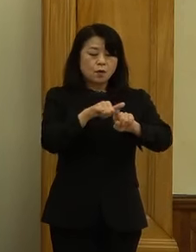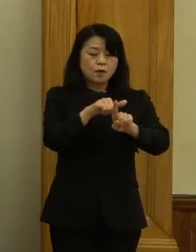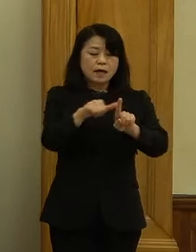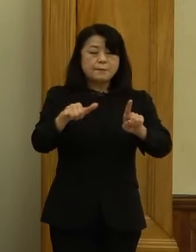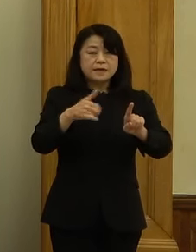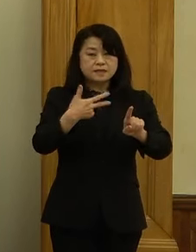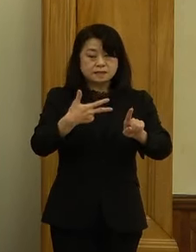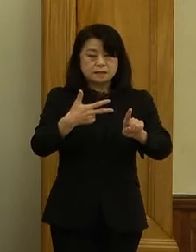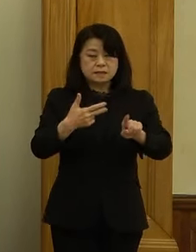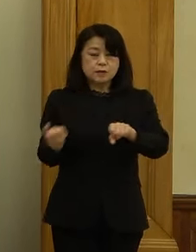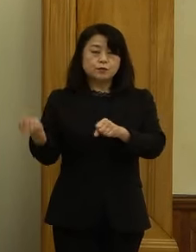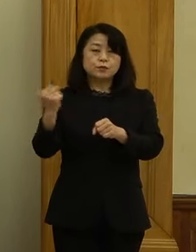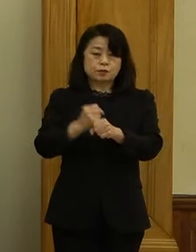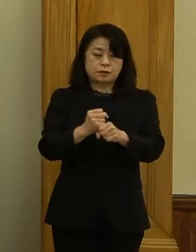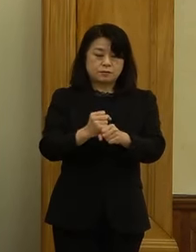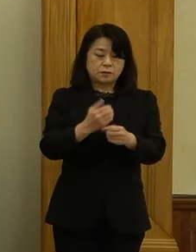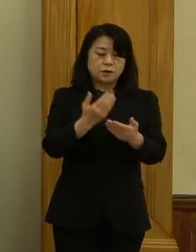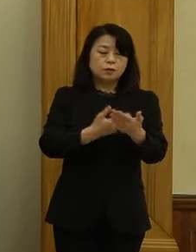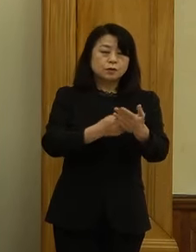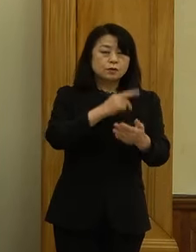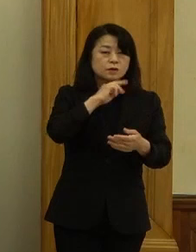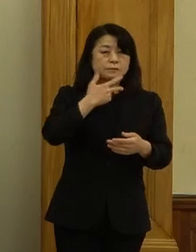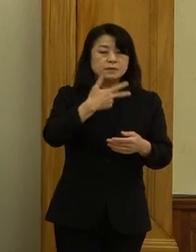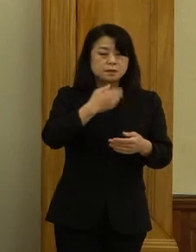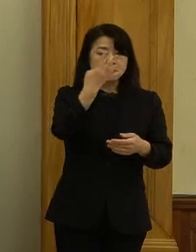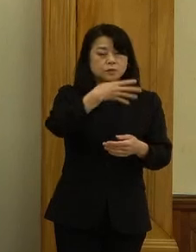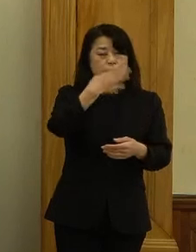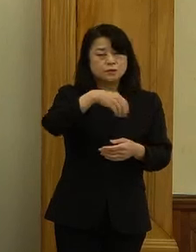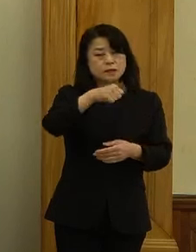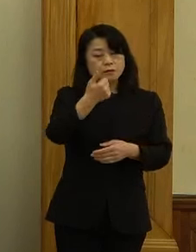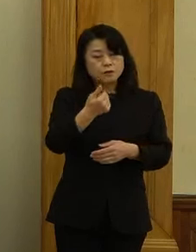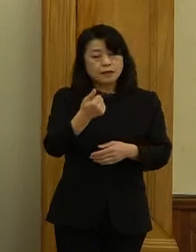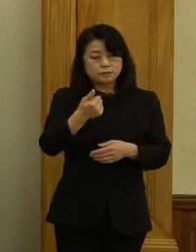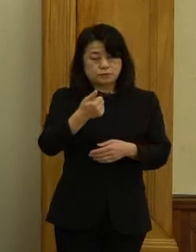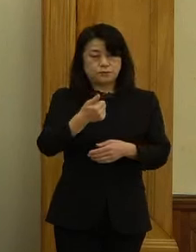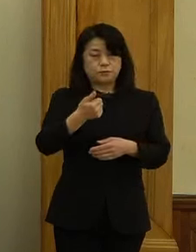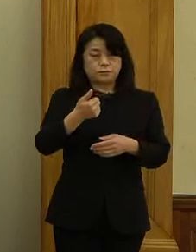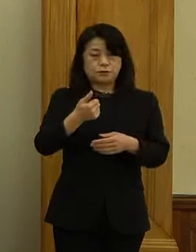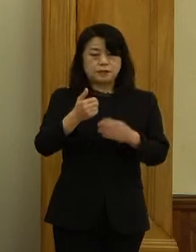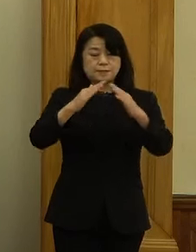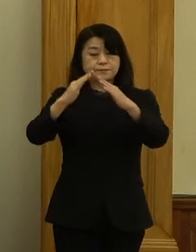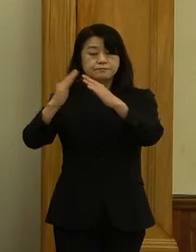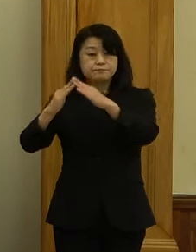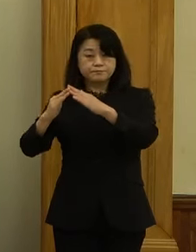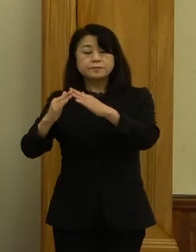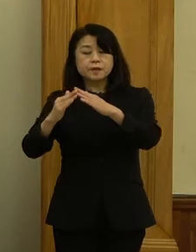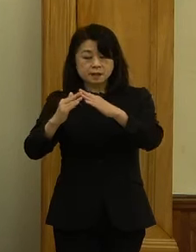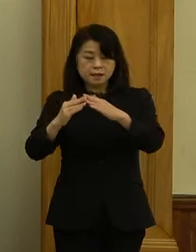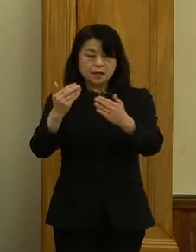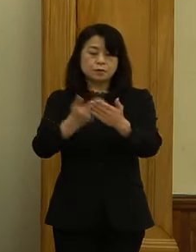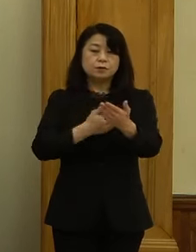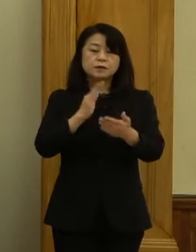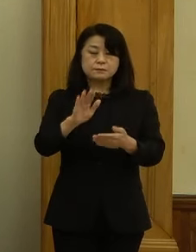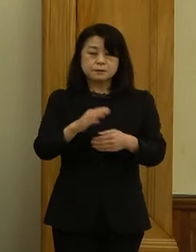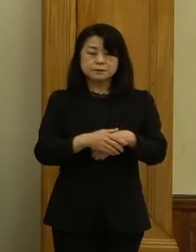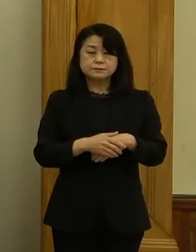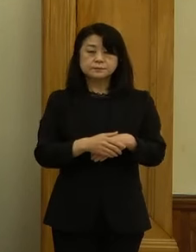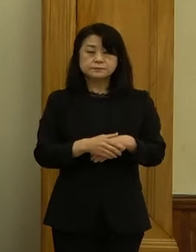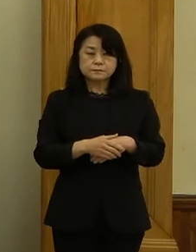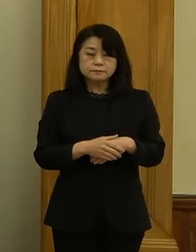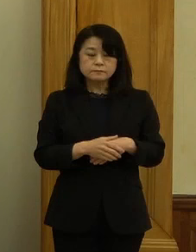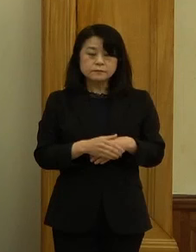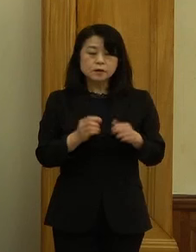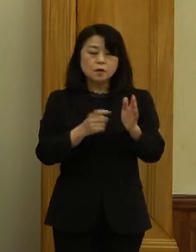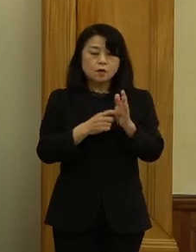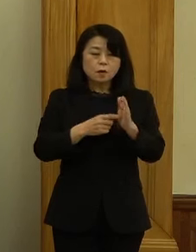て残るのは日の4250世帯となっていますえこの間応急